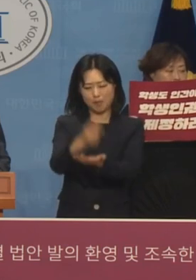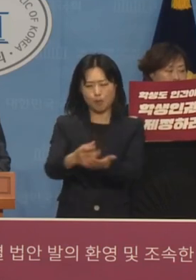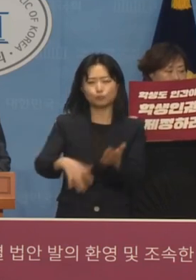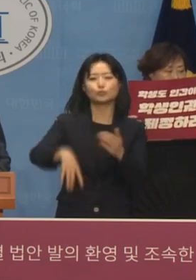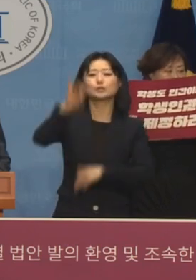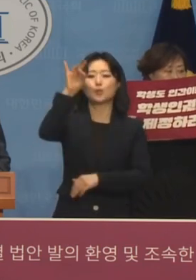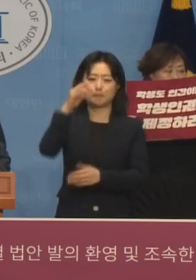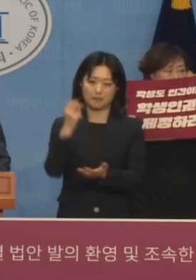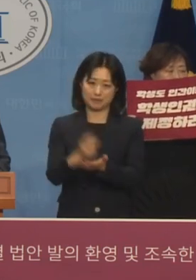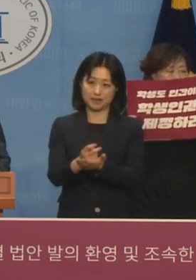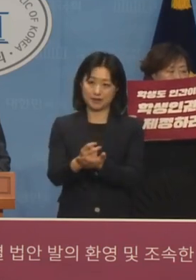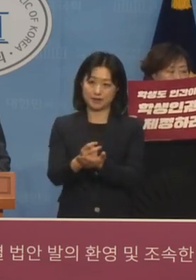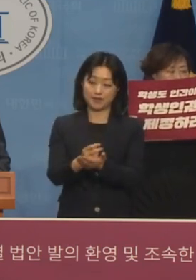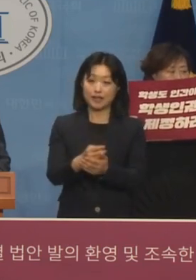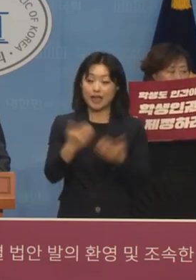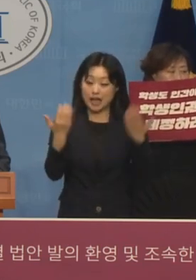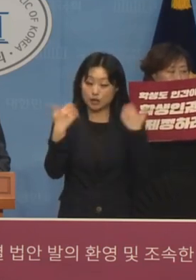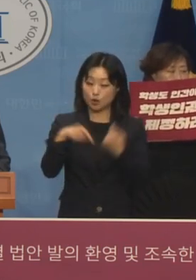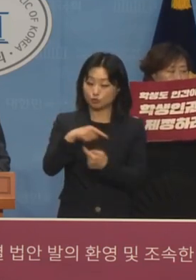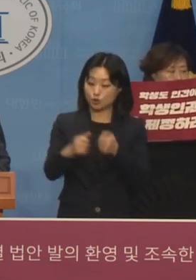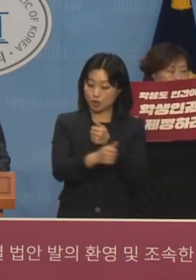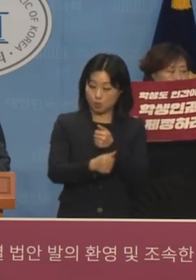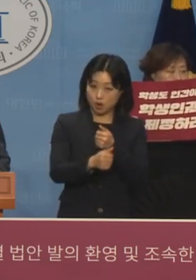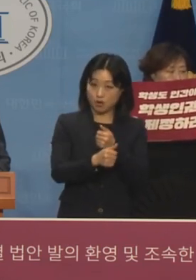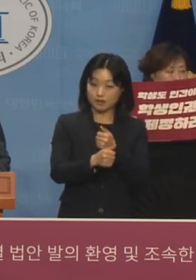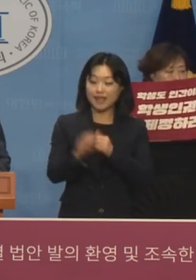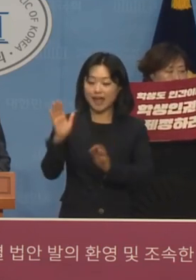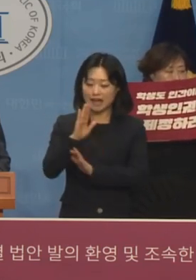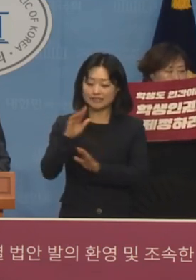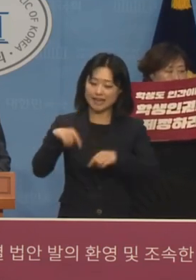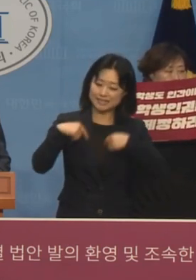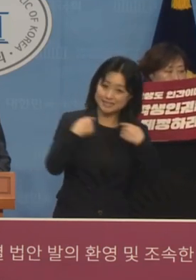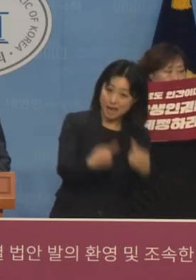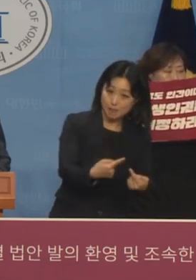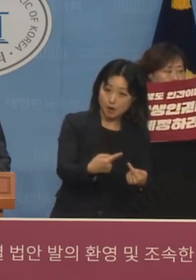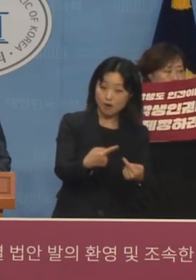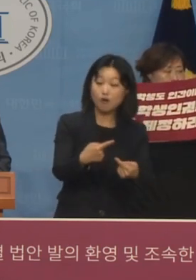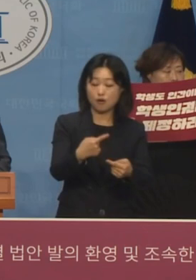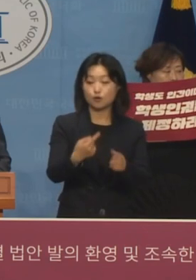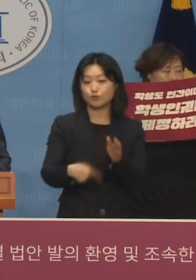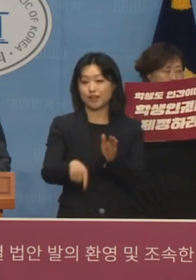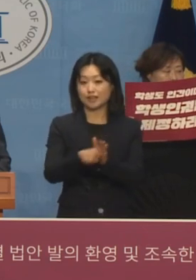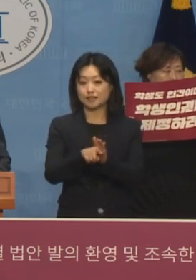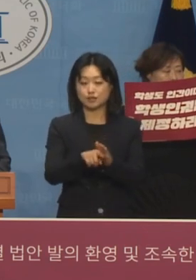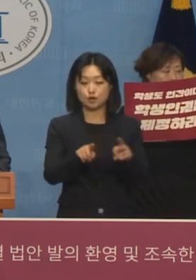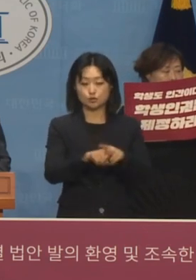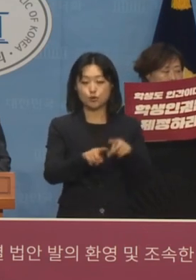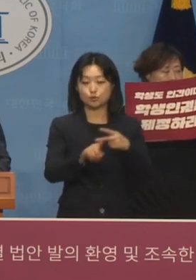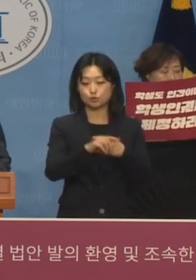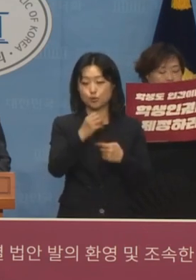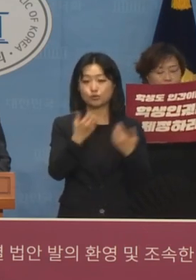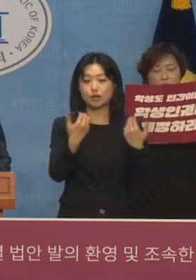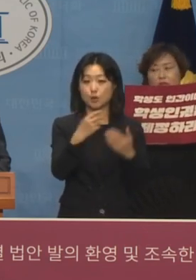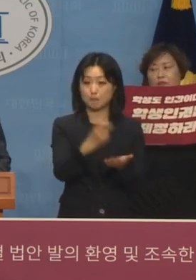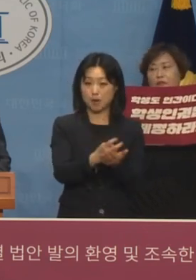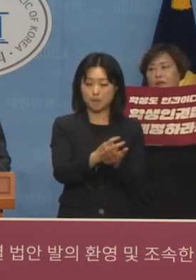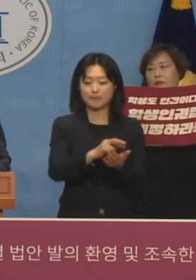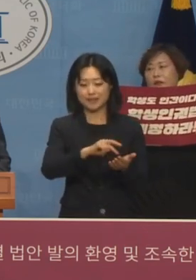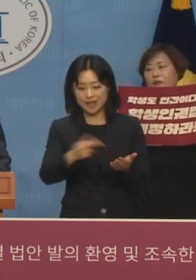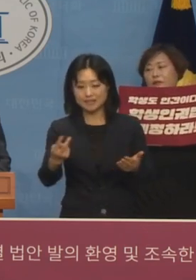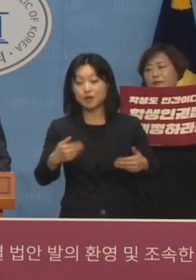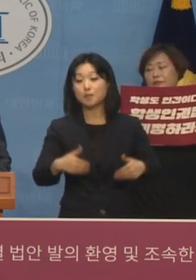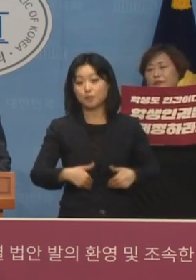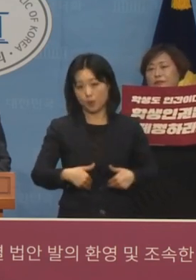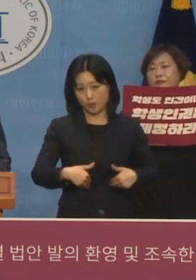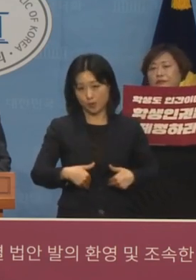최초의 법안이다. 학교 운영위원회 학생 참여를 확실히 달성하려면 초중등 교육법 개정이 따라와야 한다는